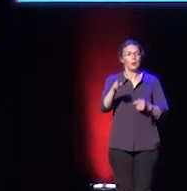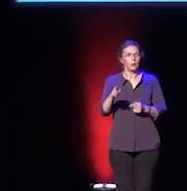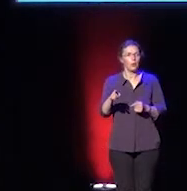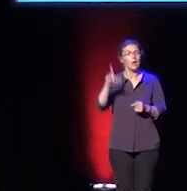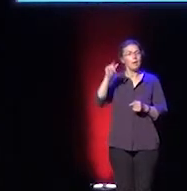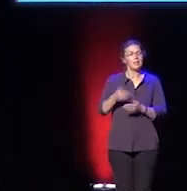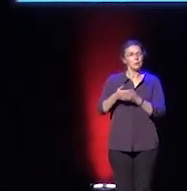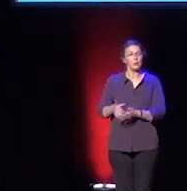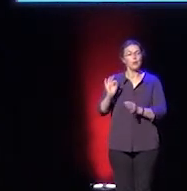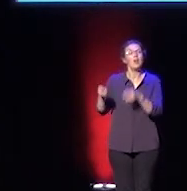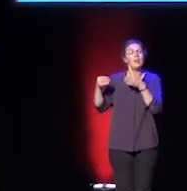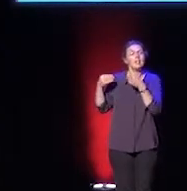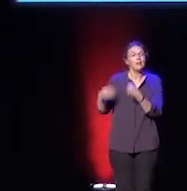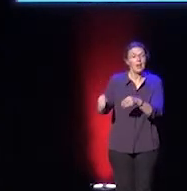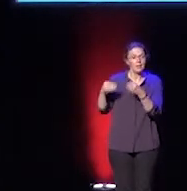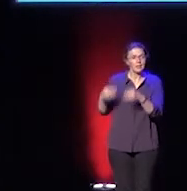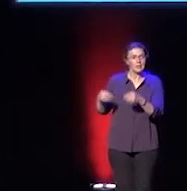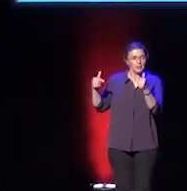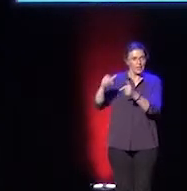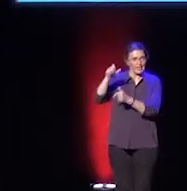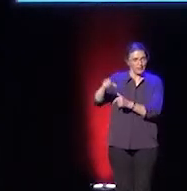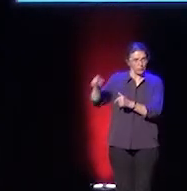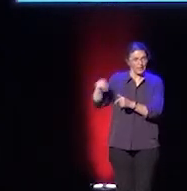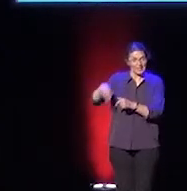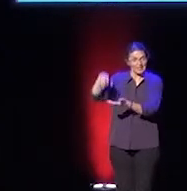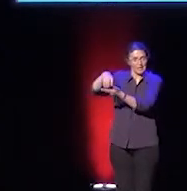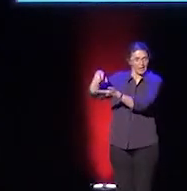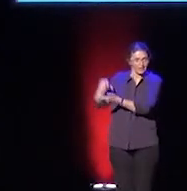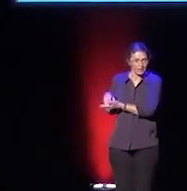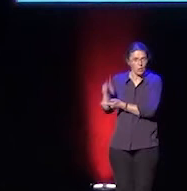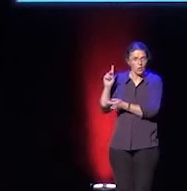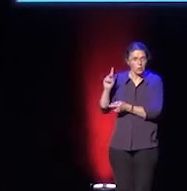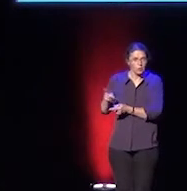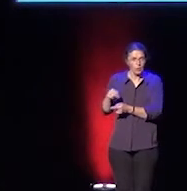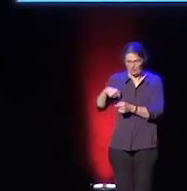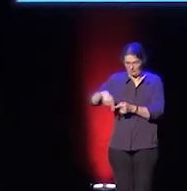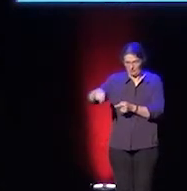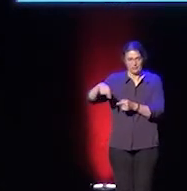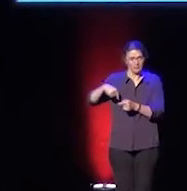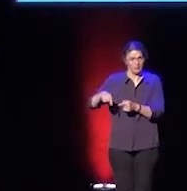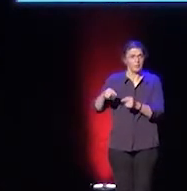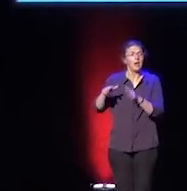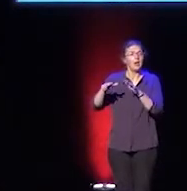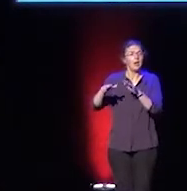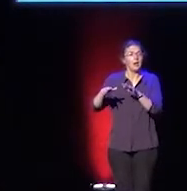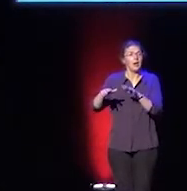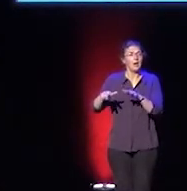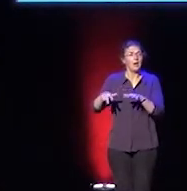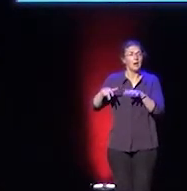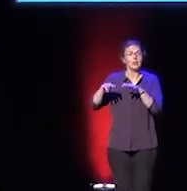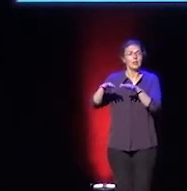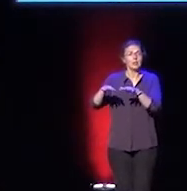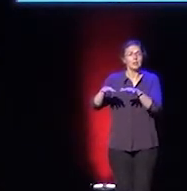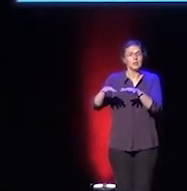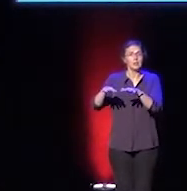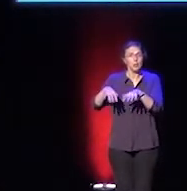für qualifiziertes Pflegepersonal in den Einrichtungen soll in den kommenden 18, 19, 20,